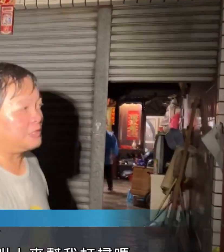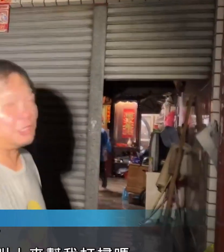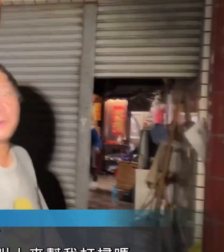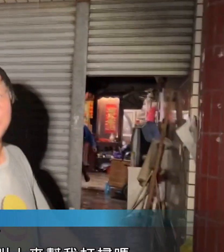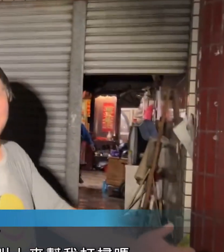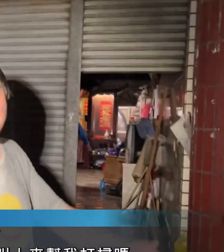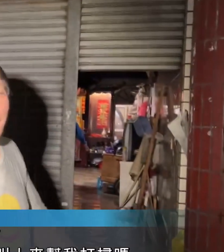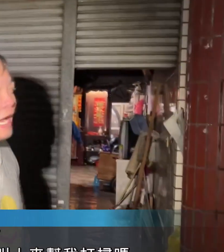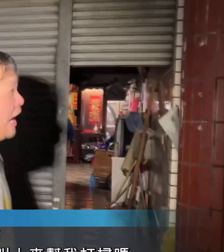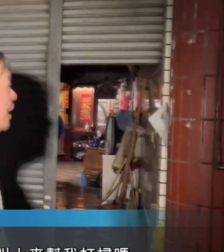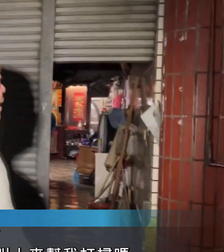府要处理无啦？